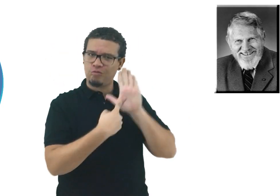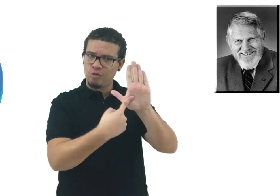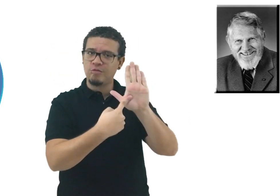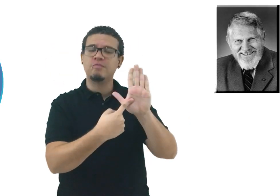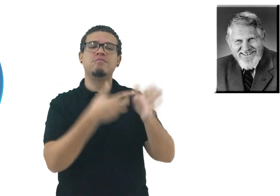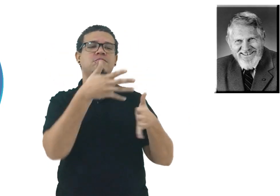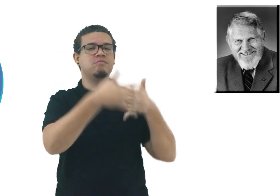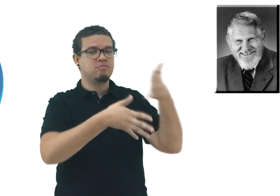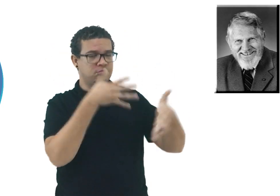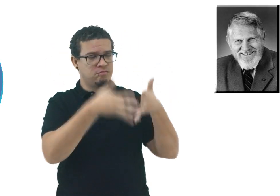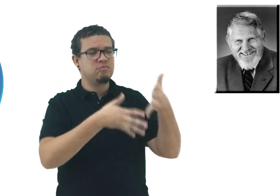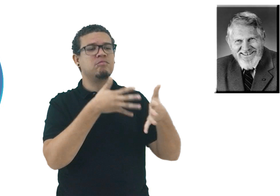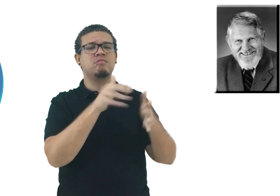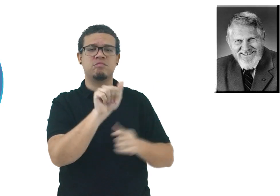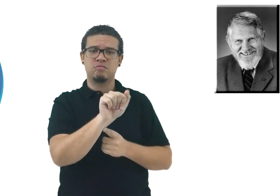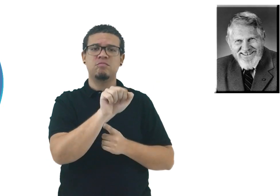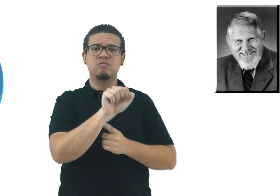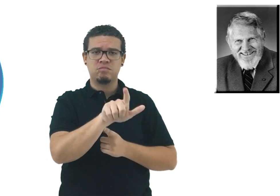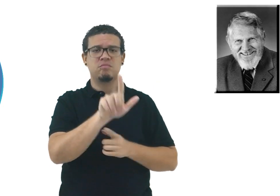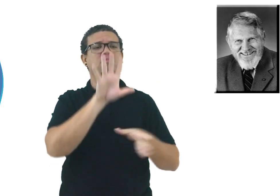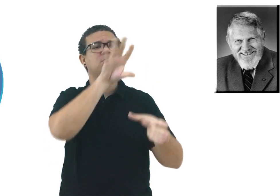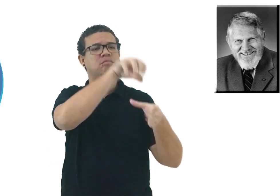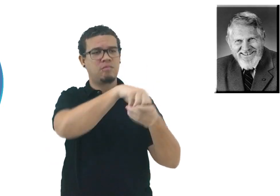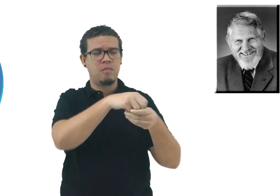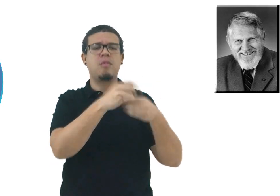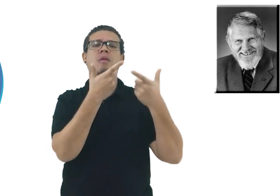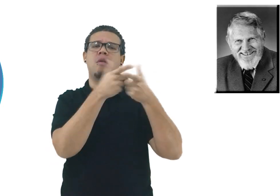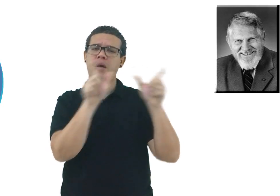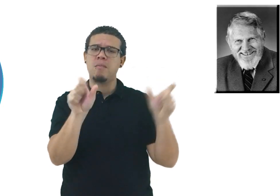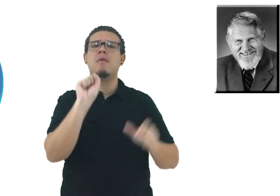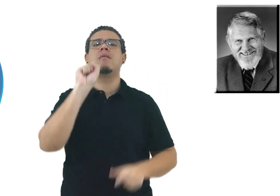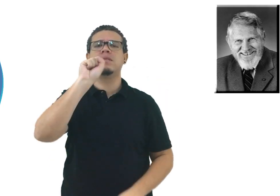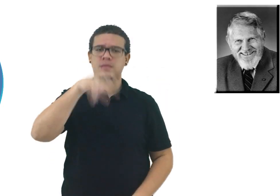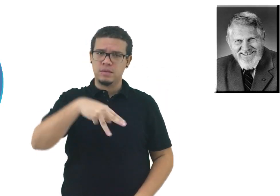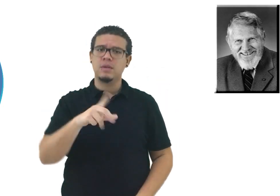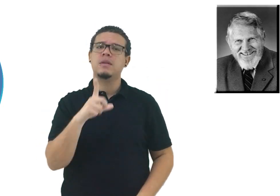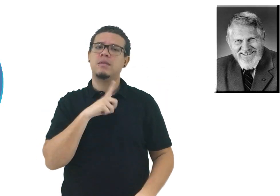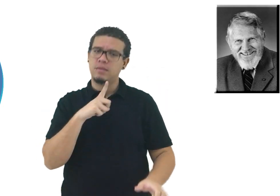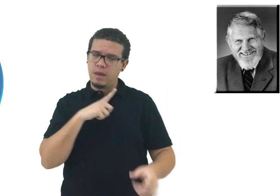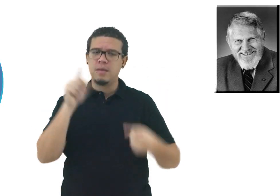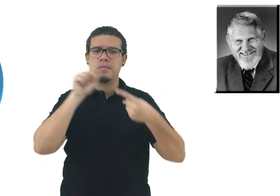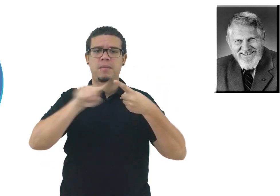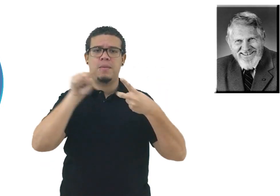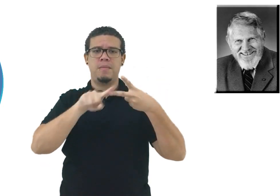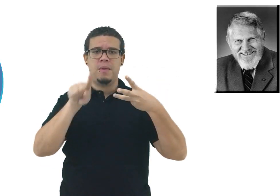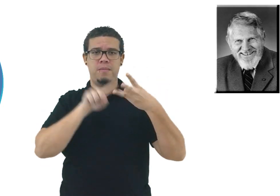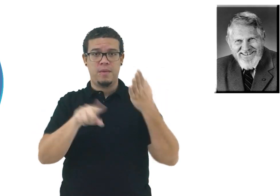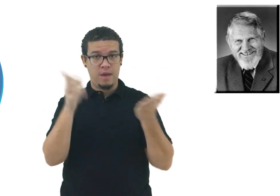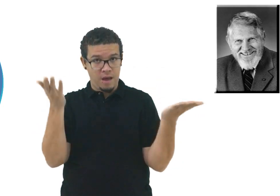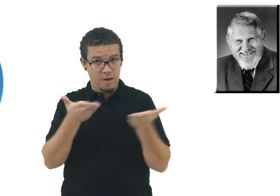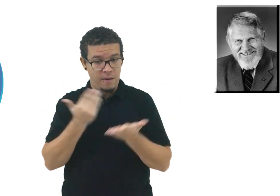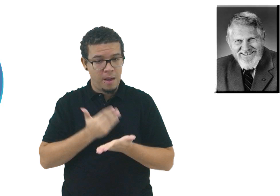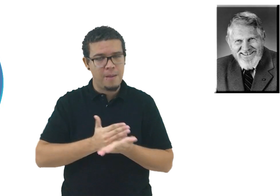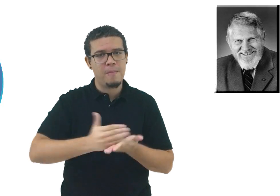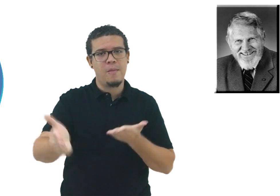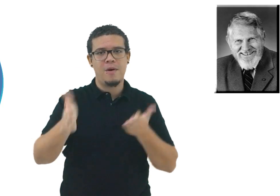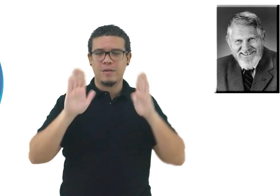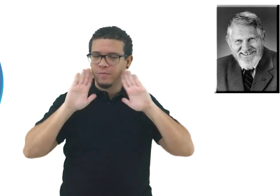e conseguiu comprovar esses mesmos aspectos, esses mesmos elementos existentes na língua de sinais, os